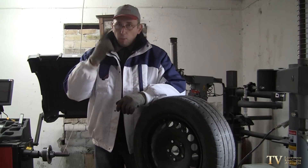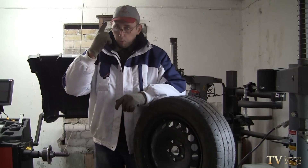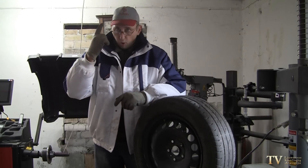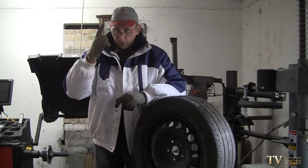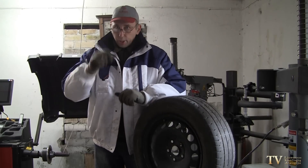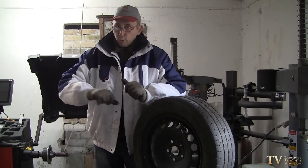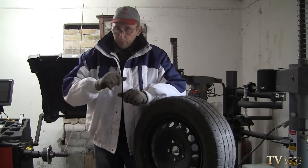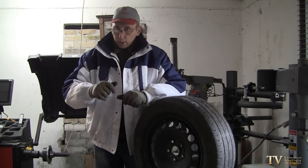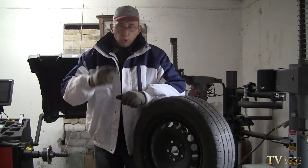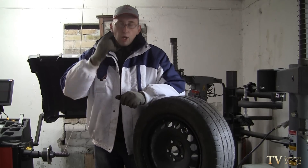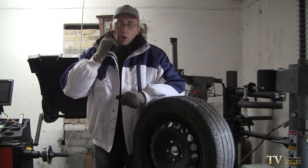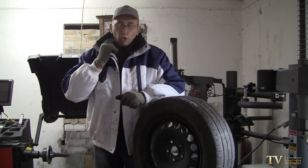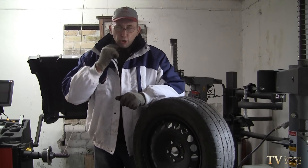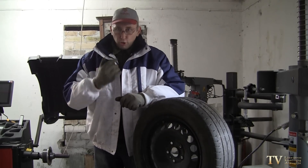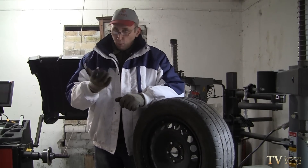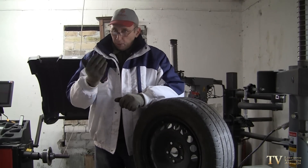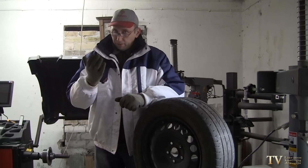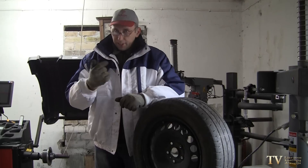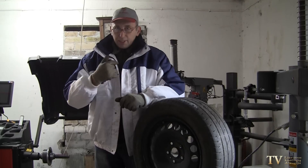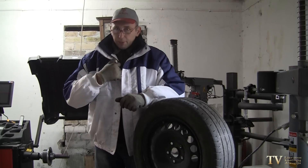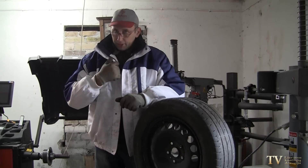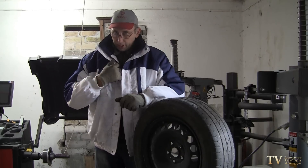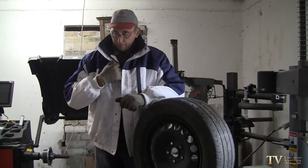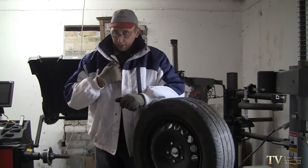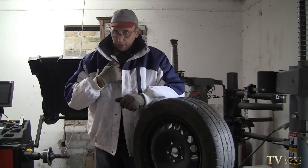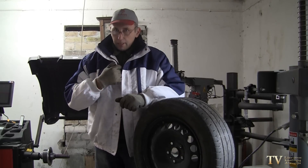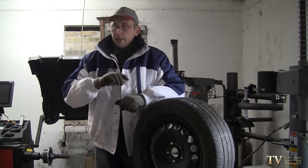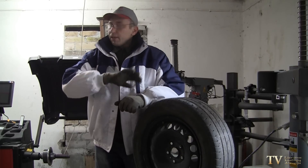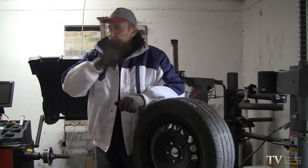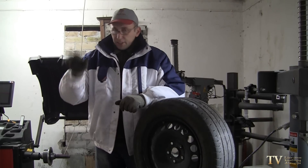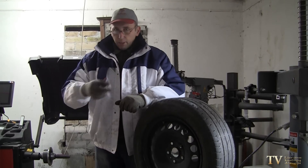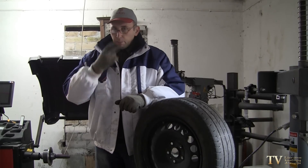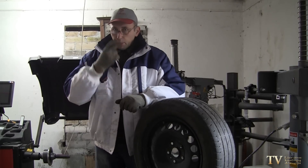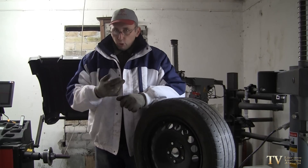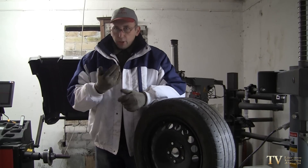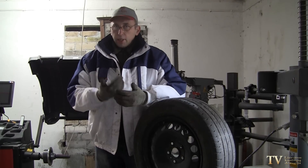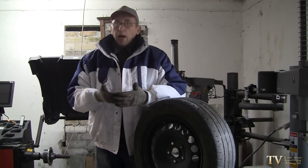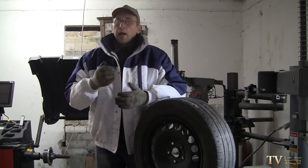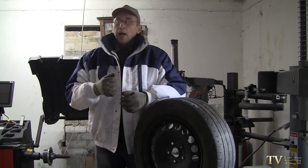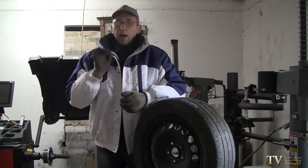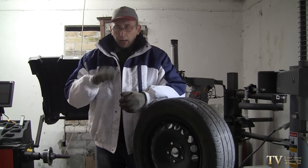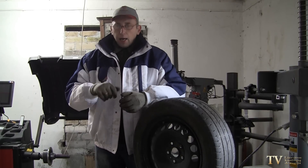Po vienerų metų norėčiau pakviesti pas save ir visiems parodyti, ką